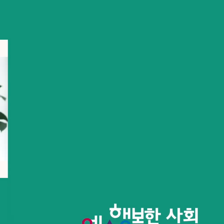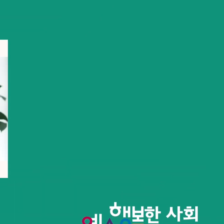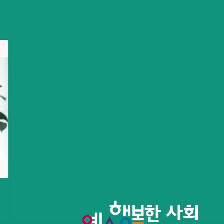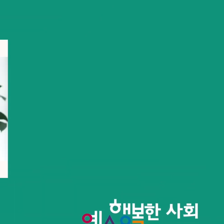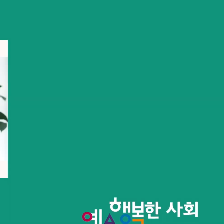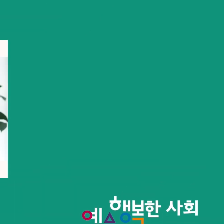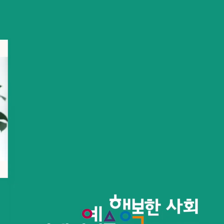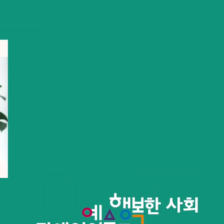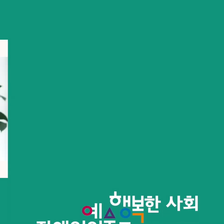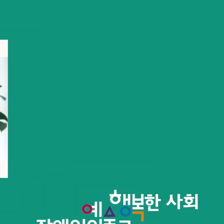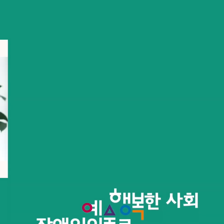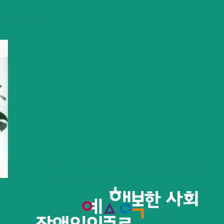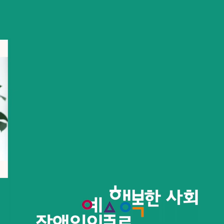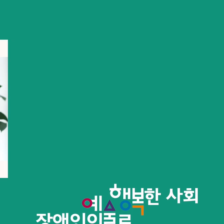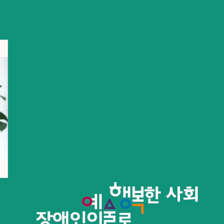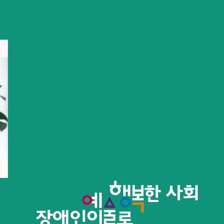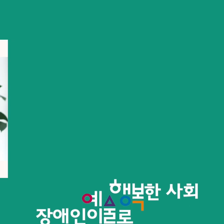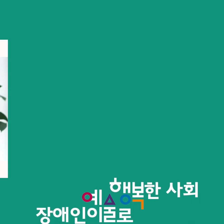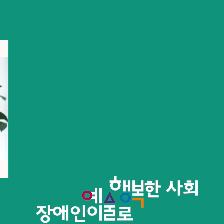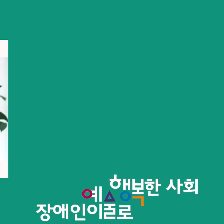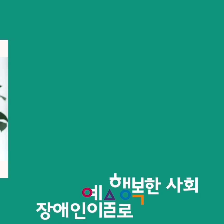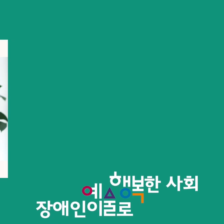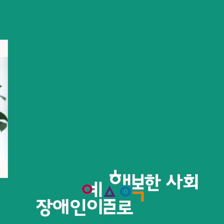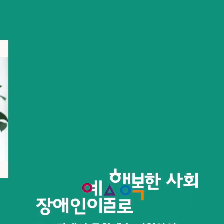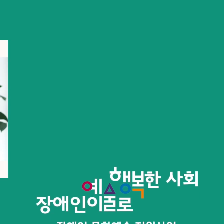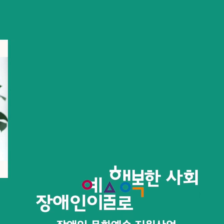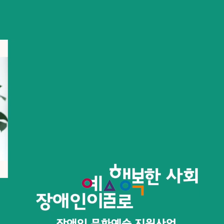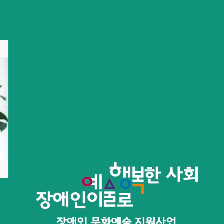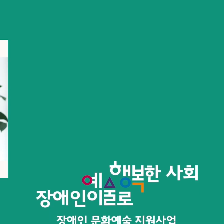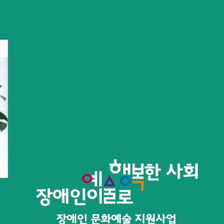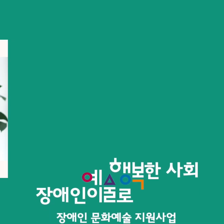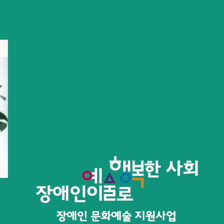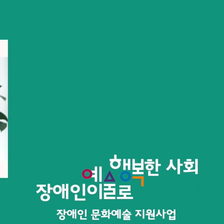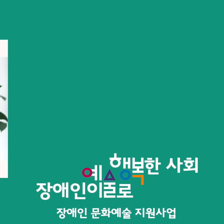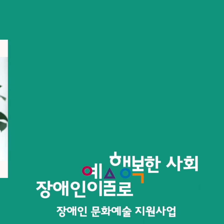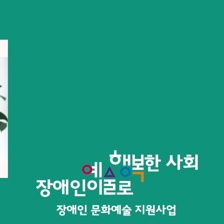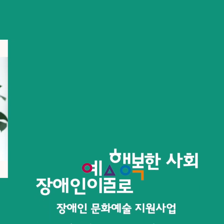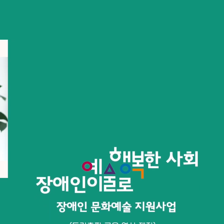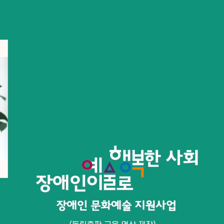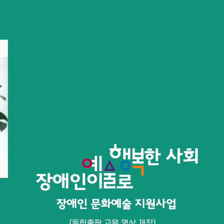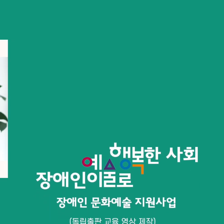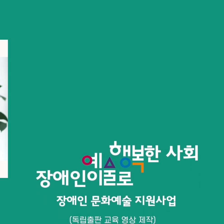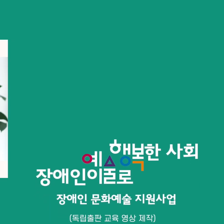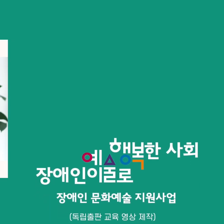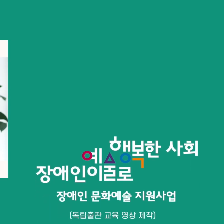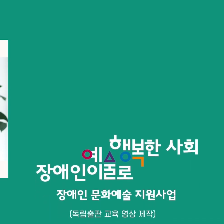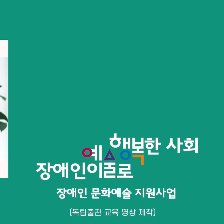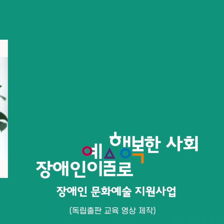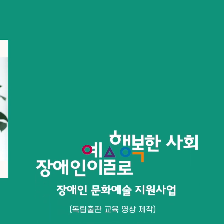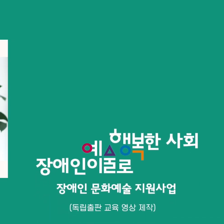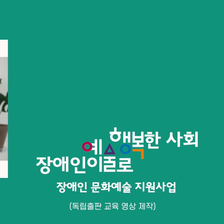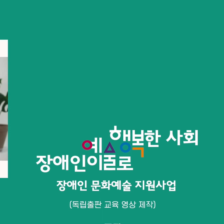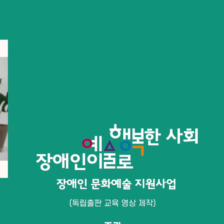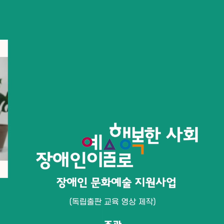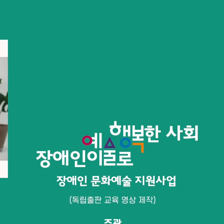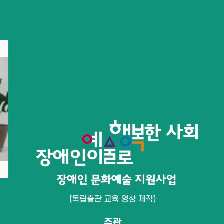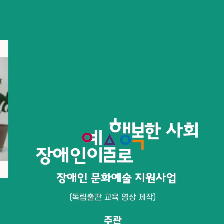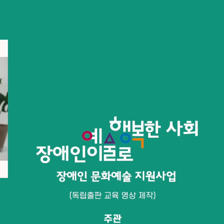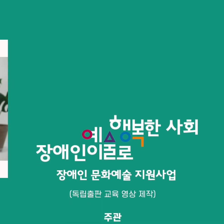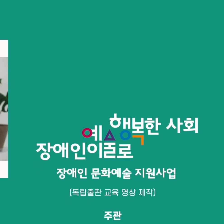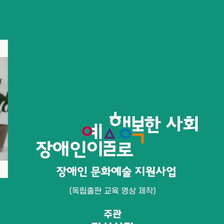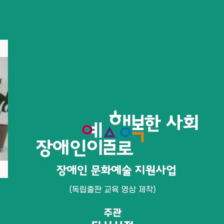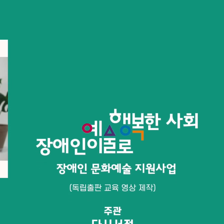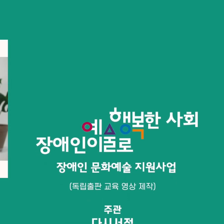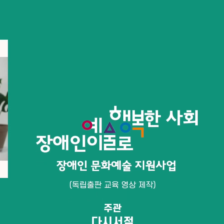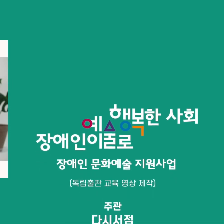약간 그 되게 사실 혼자 멍하게 있는 것 같지만 심심할 틈이 없고, 네, 누가